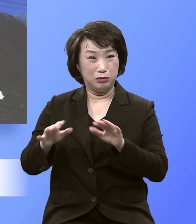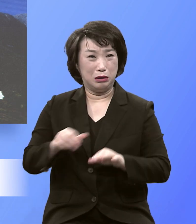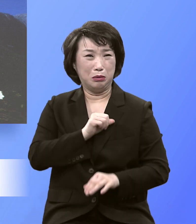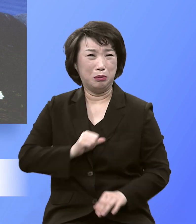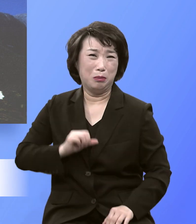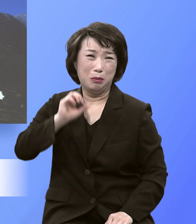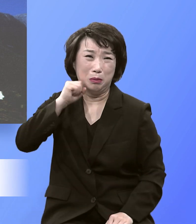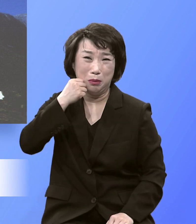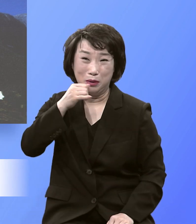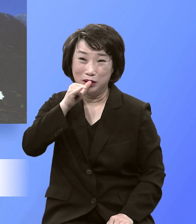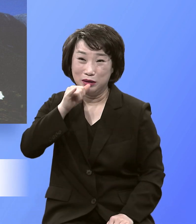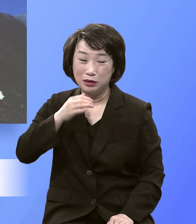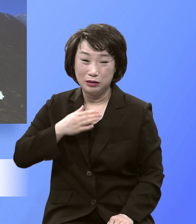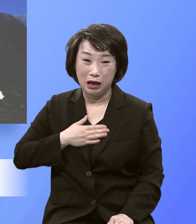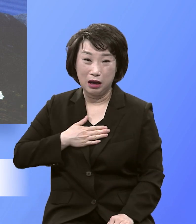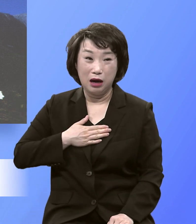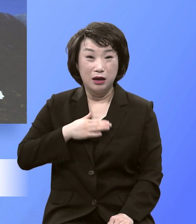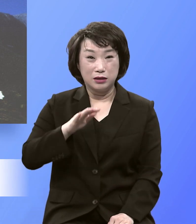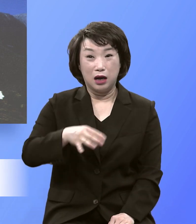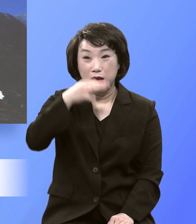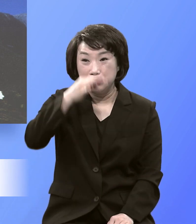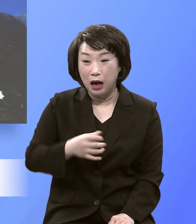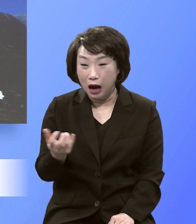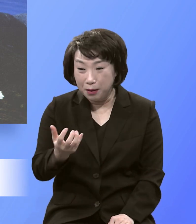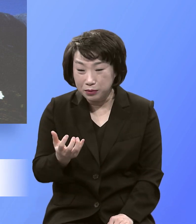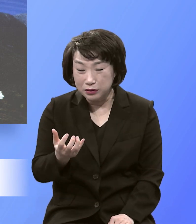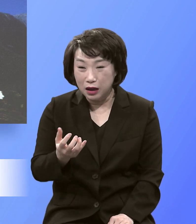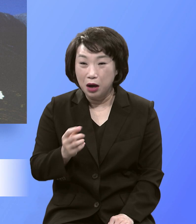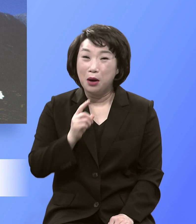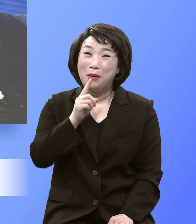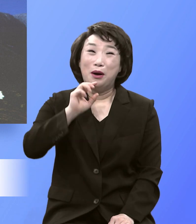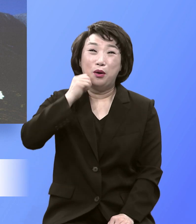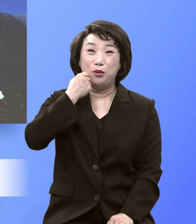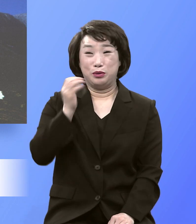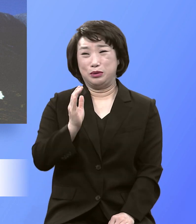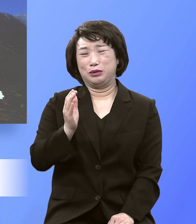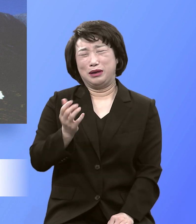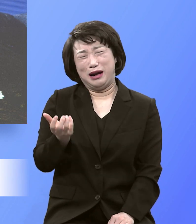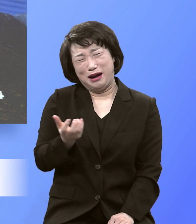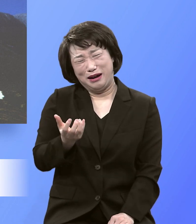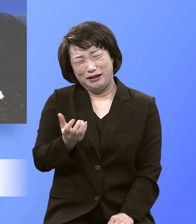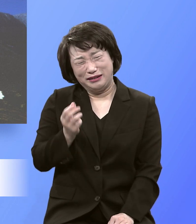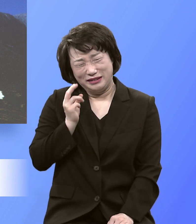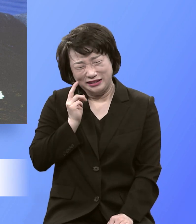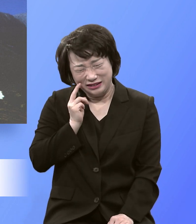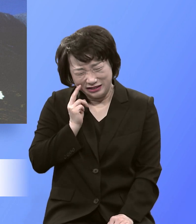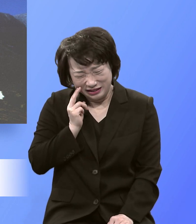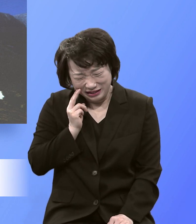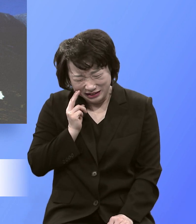내가 힘들다 아프다 소리도 안 나와. 그냥 고통에